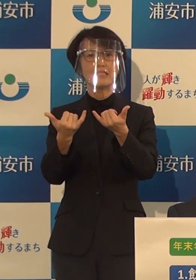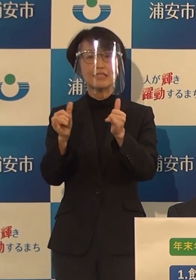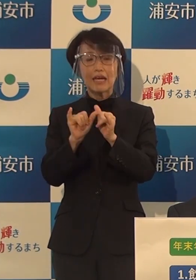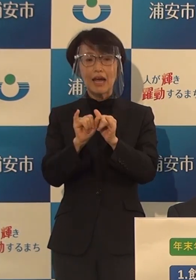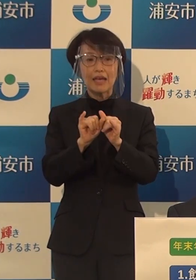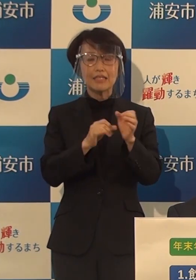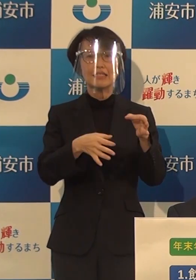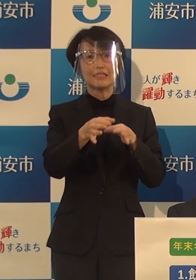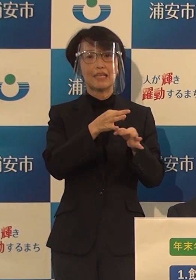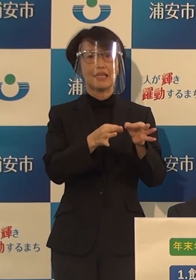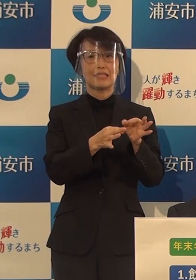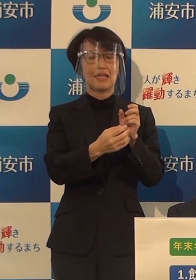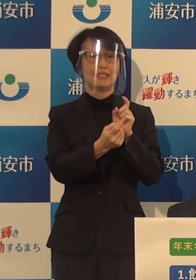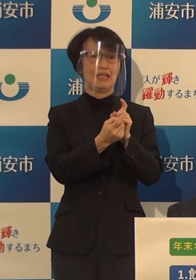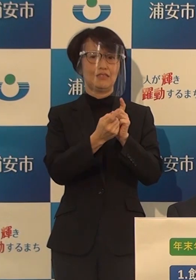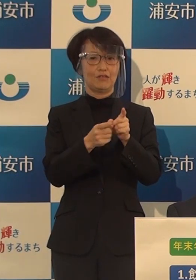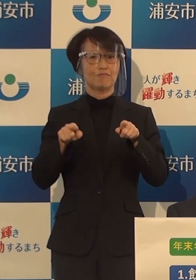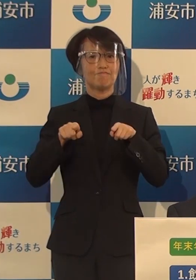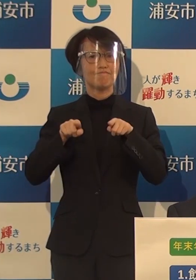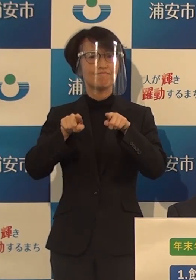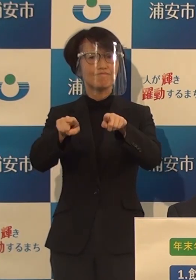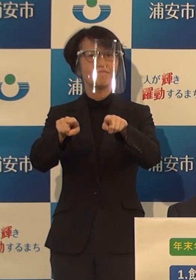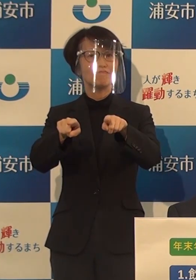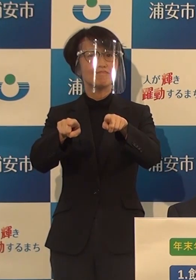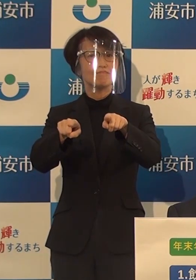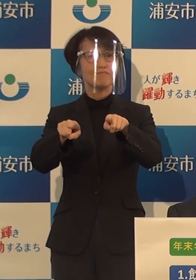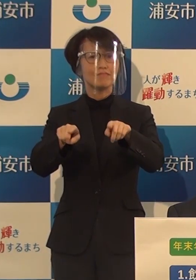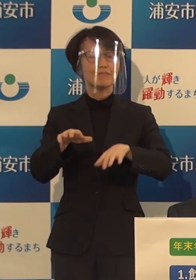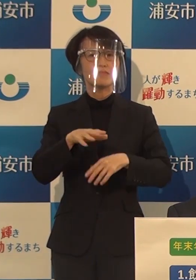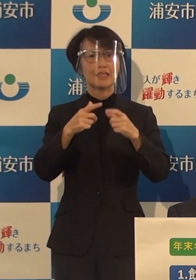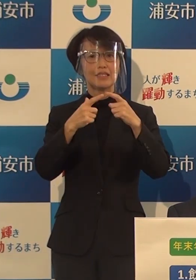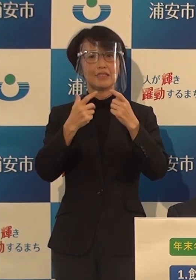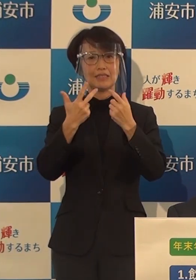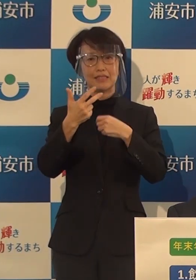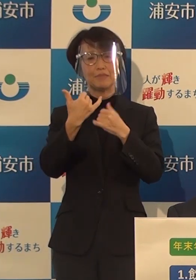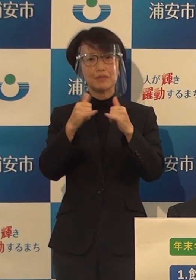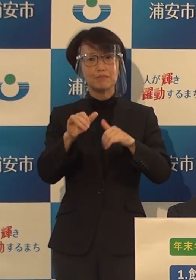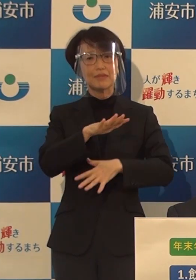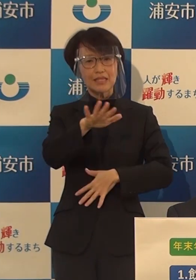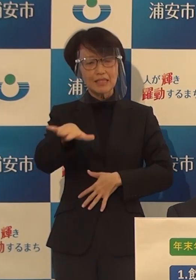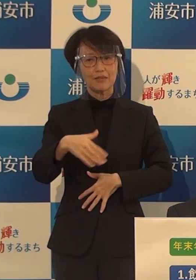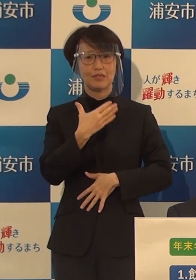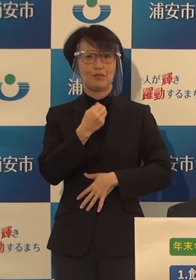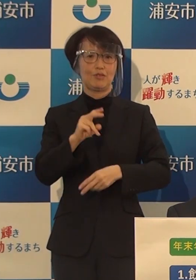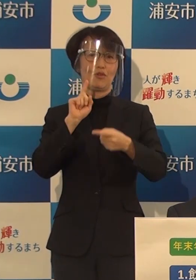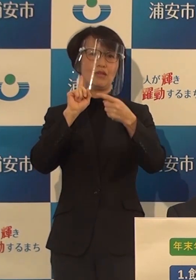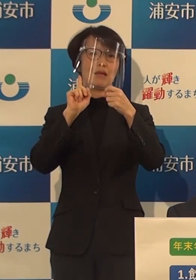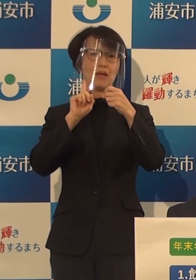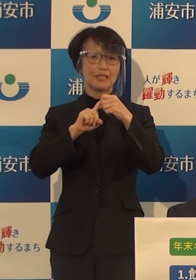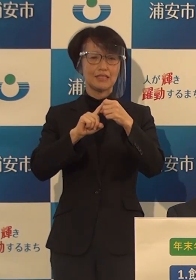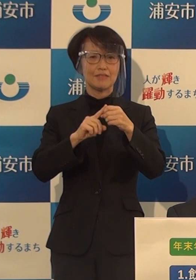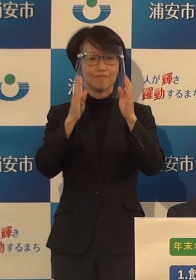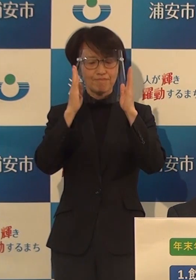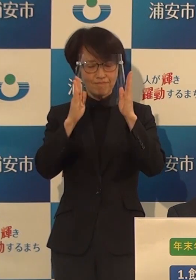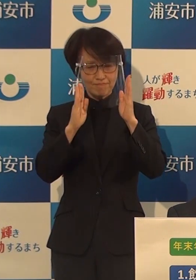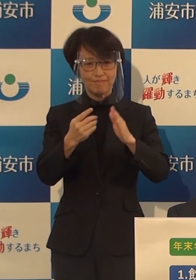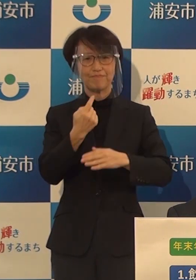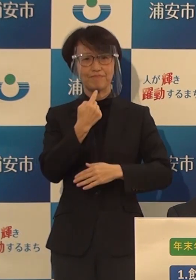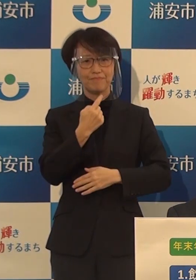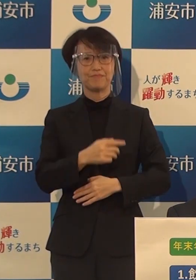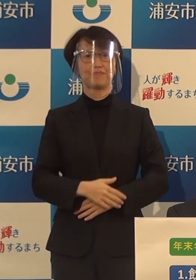動の両立に取り組み、すべての市民の皆様の幸せのために全力で臨んでまいります。